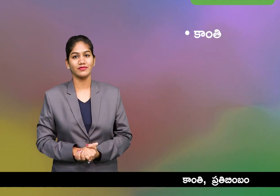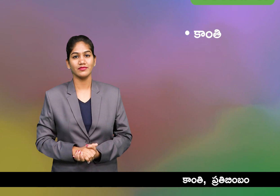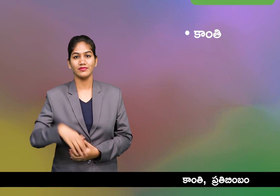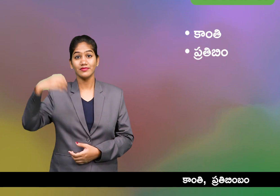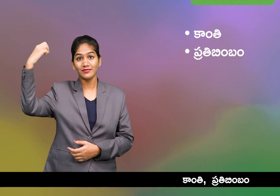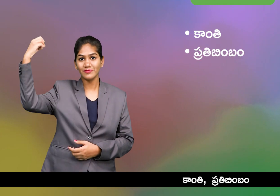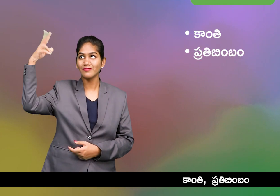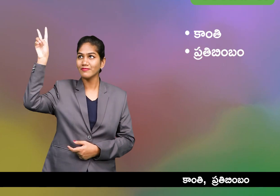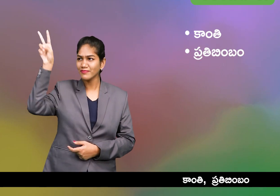కాంతి, ప్రతిబింబం,